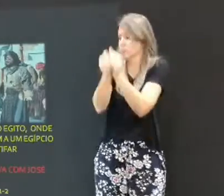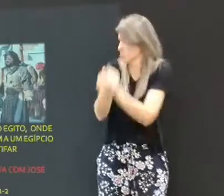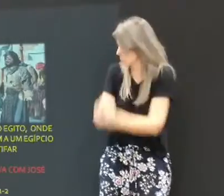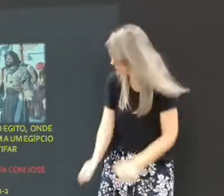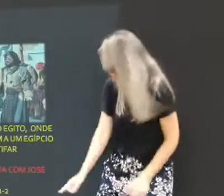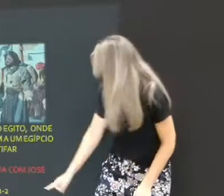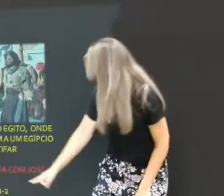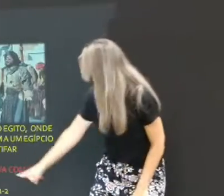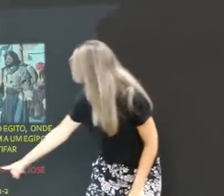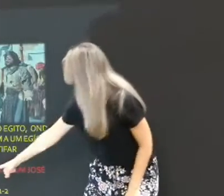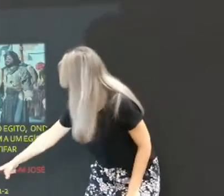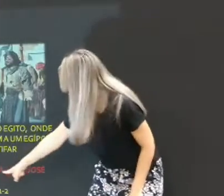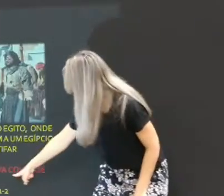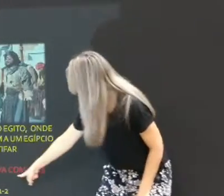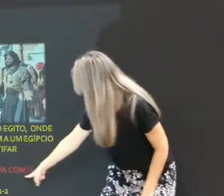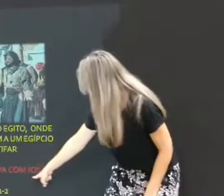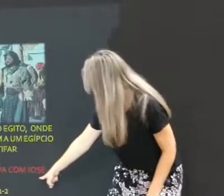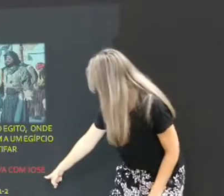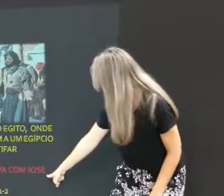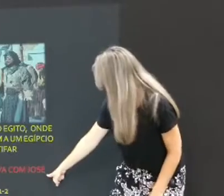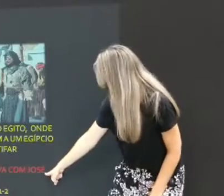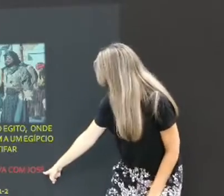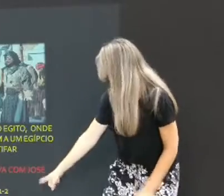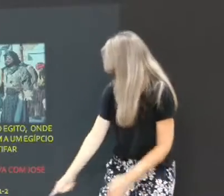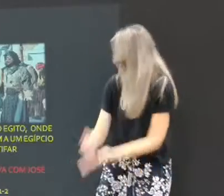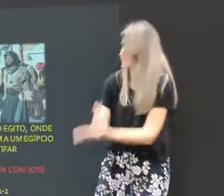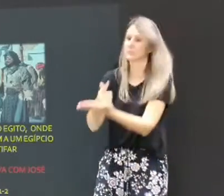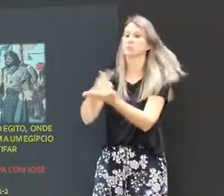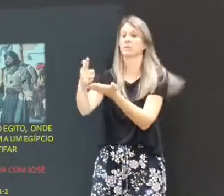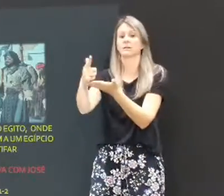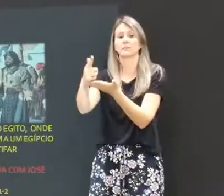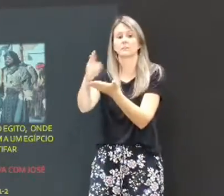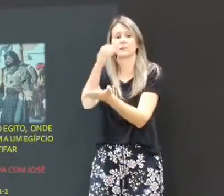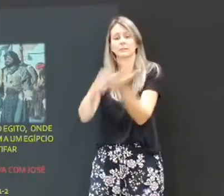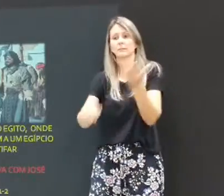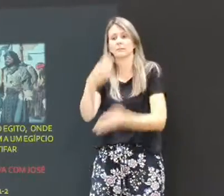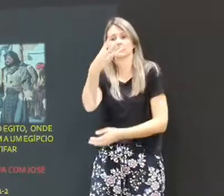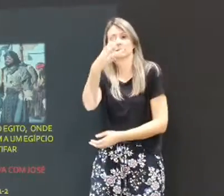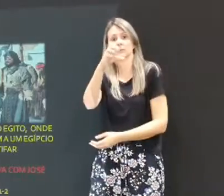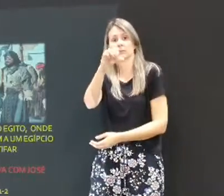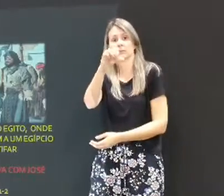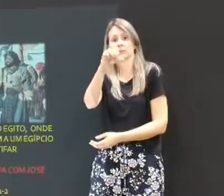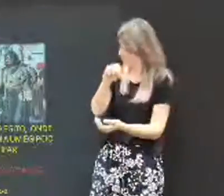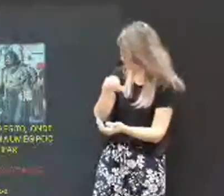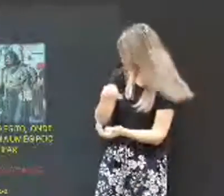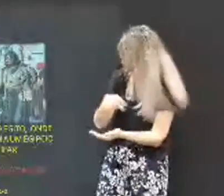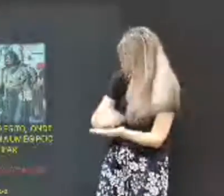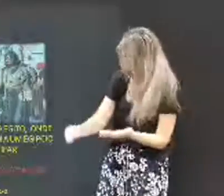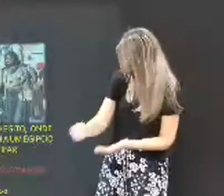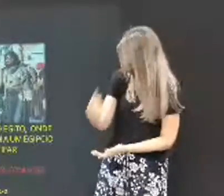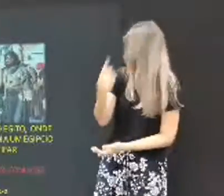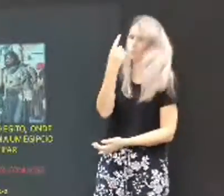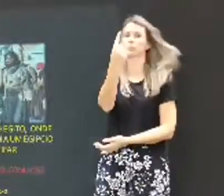Deus. Está vendo aqui o texto em vermelho? O Senhor Deus estava com José. No versículo Gênesis 39, de